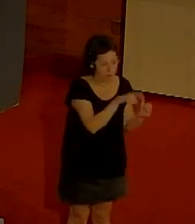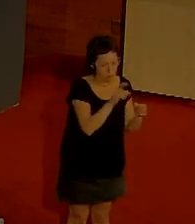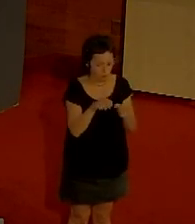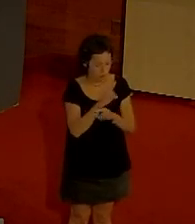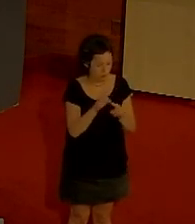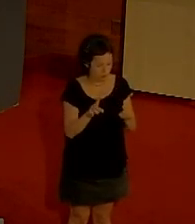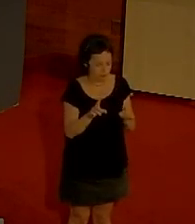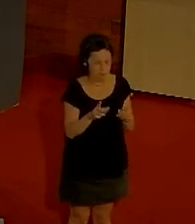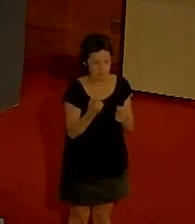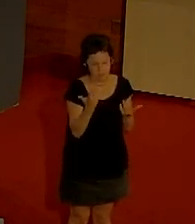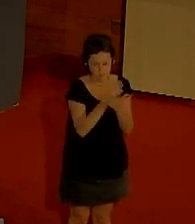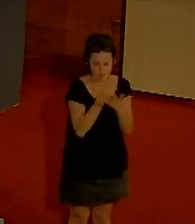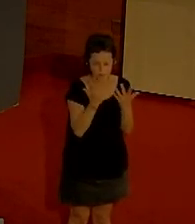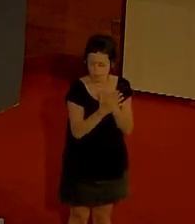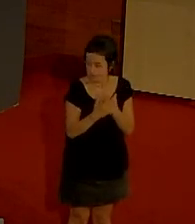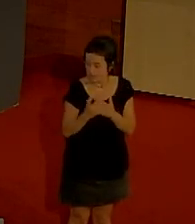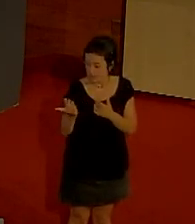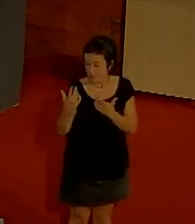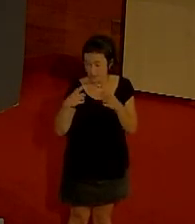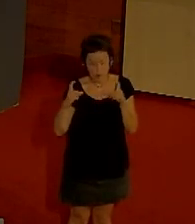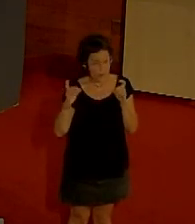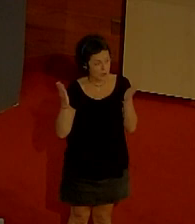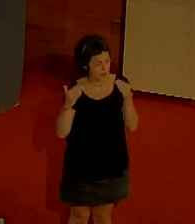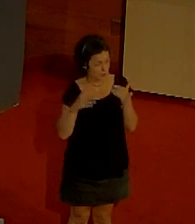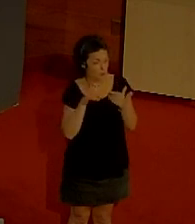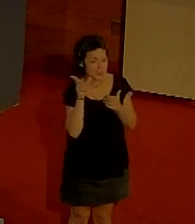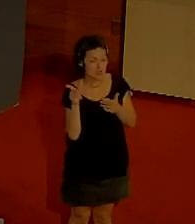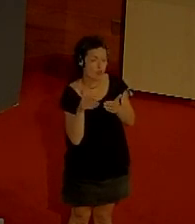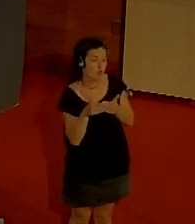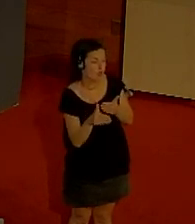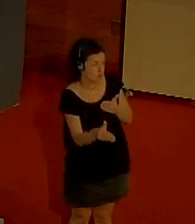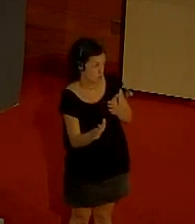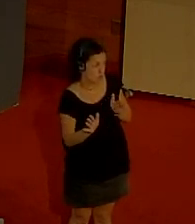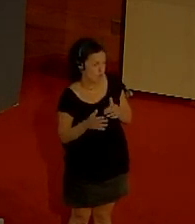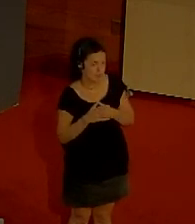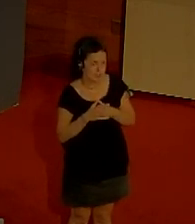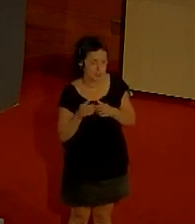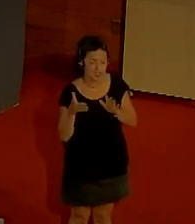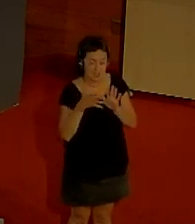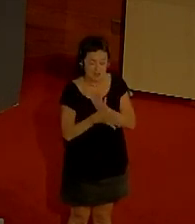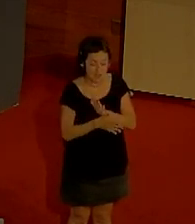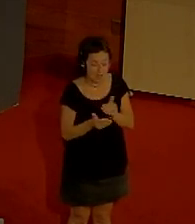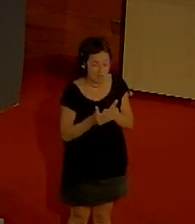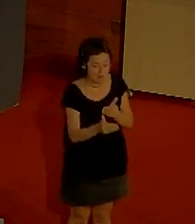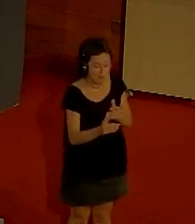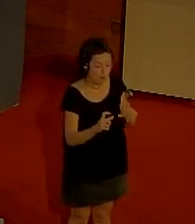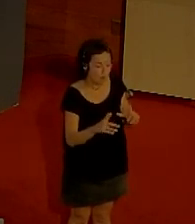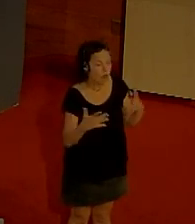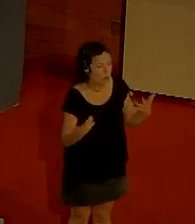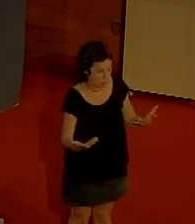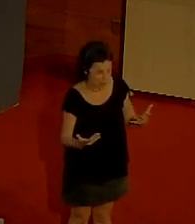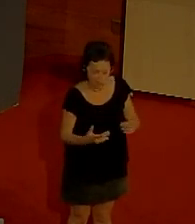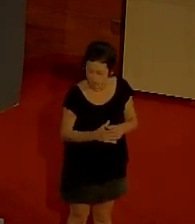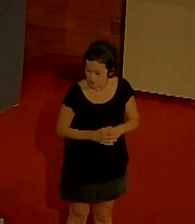Yo sí que aquí no hay fotografía porque estamos en el futuro ahora. Esto es la foto que hay que hacer en el futuro. Es la foto que hay que hacer en el